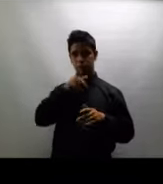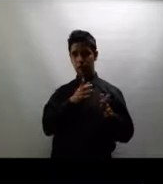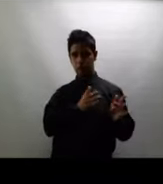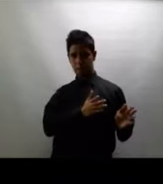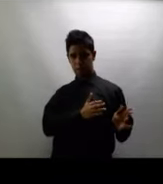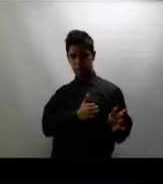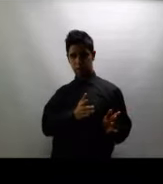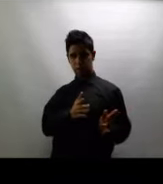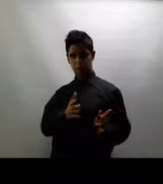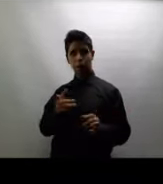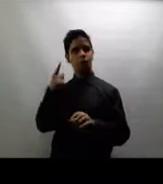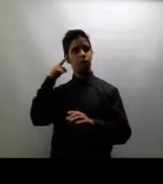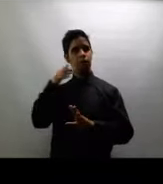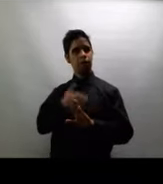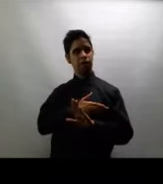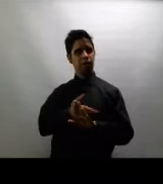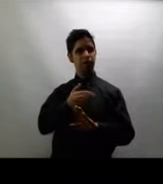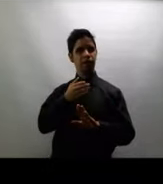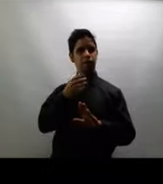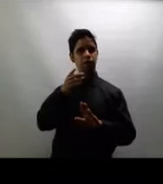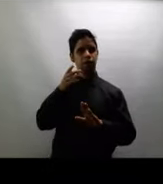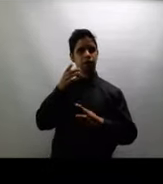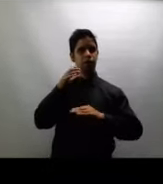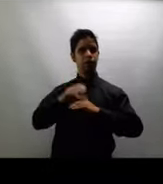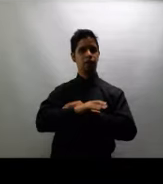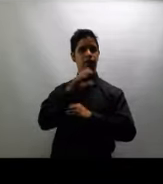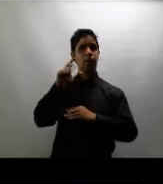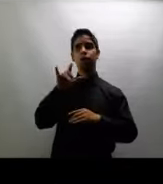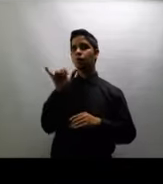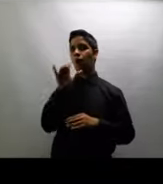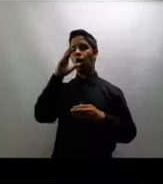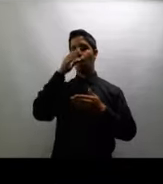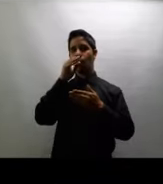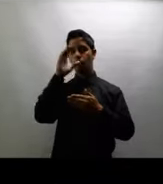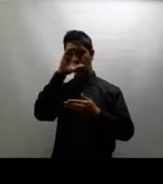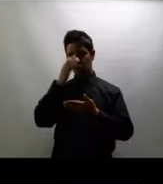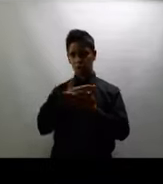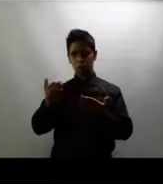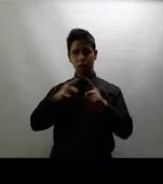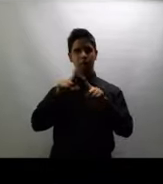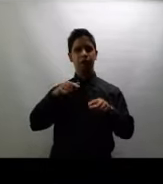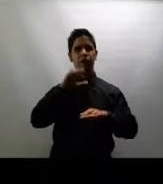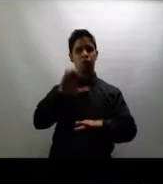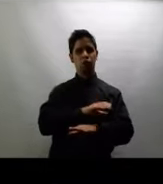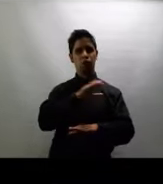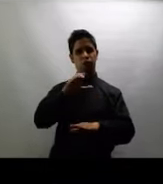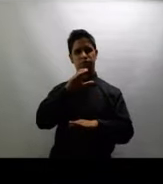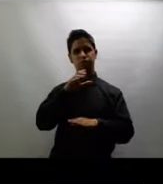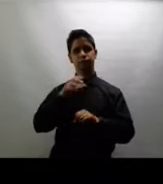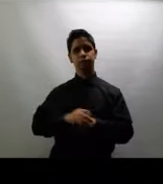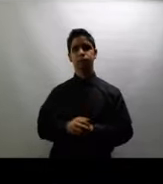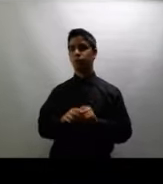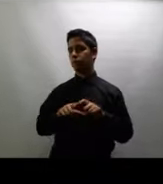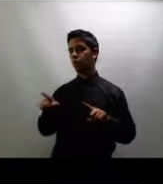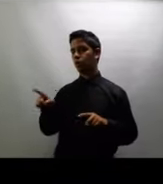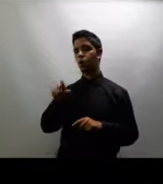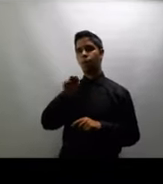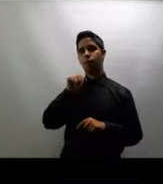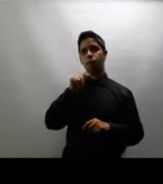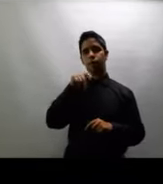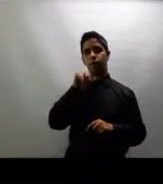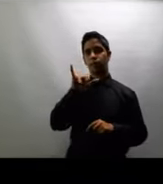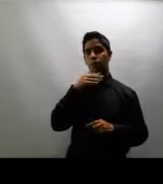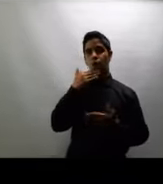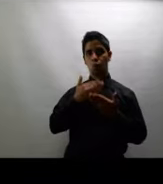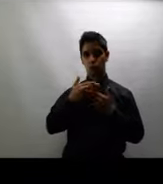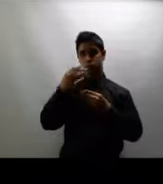Y buscan material para los coros, etcétera. Si es que Mapelle ha sido una de las buenas noticias. Y la otra